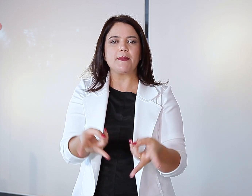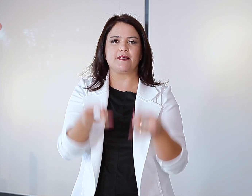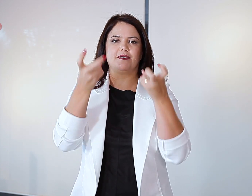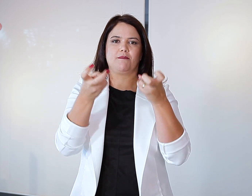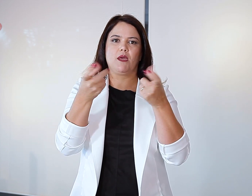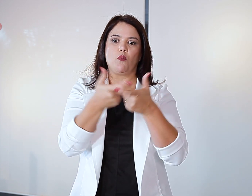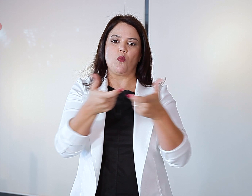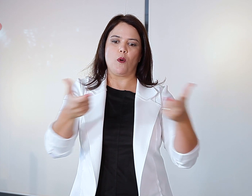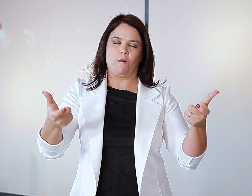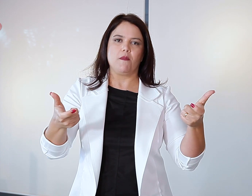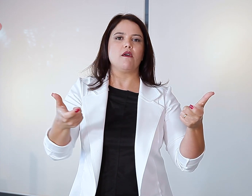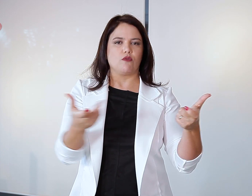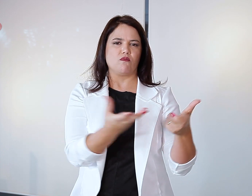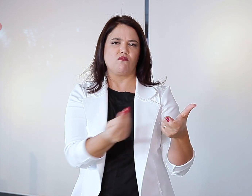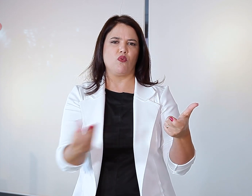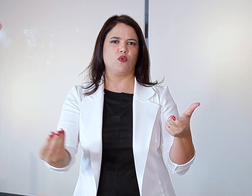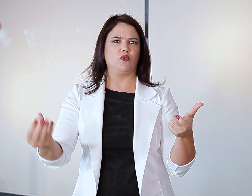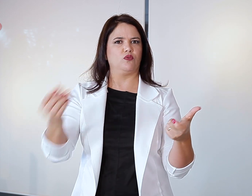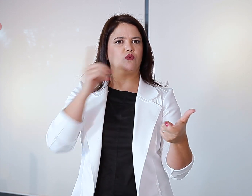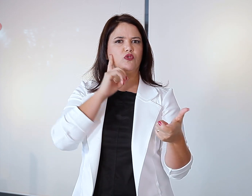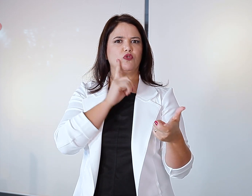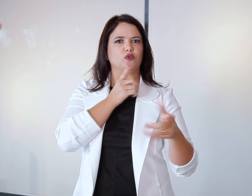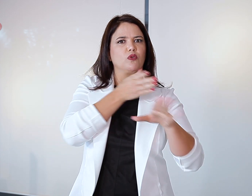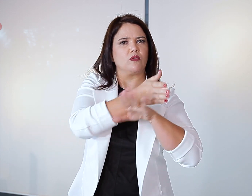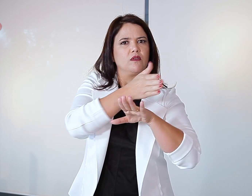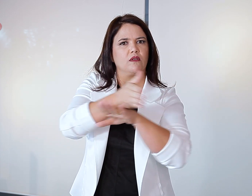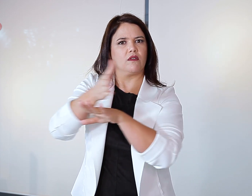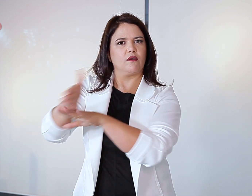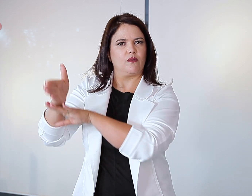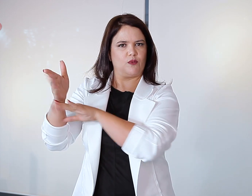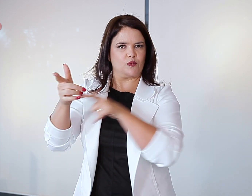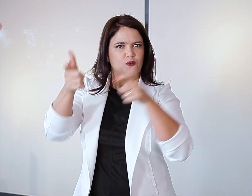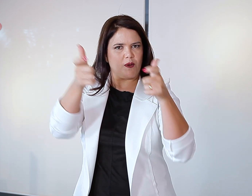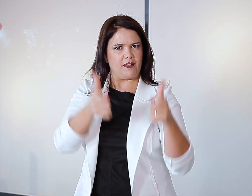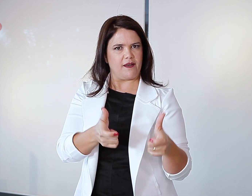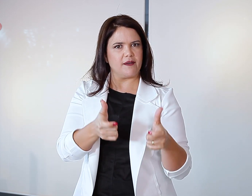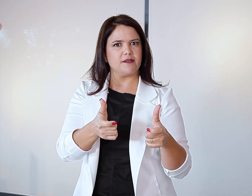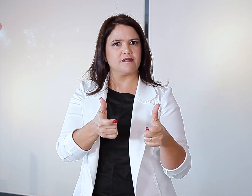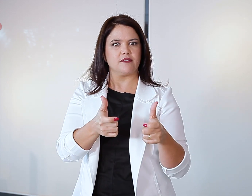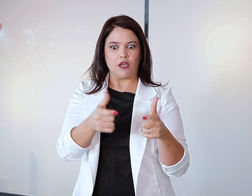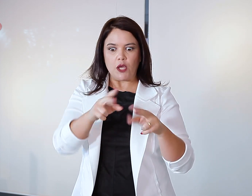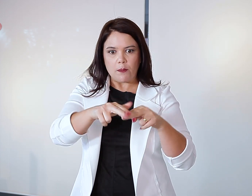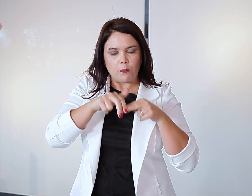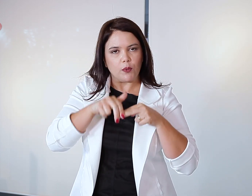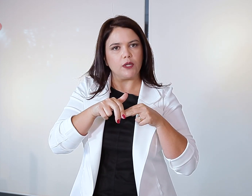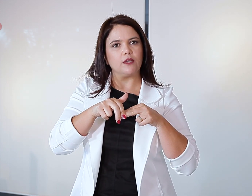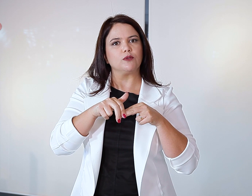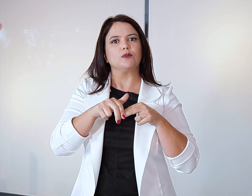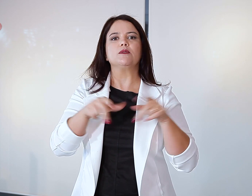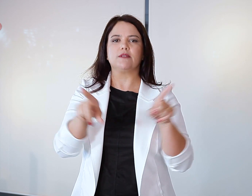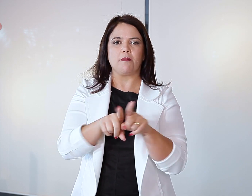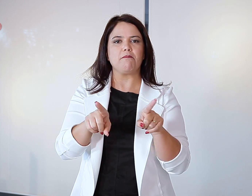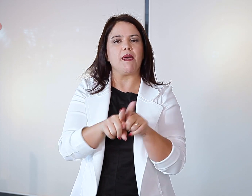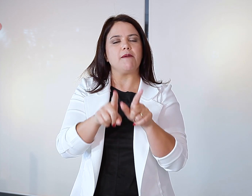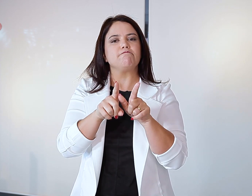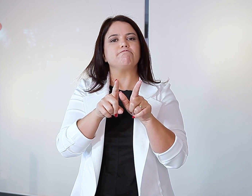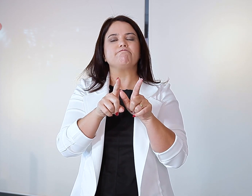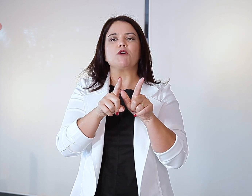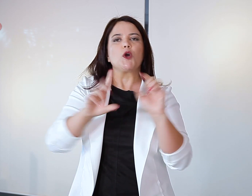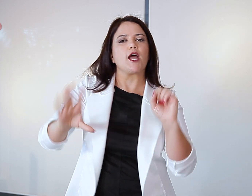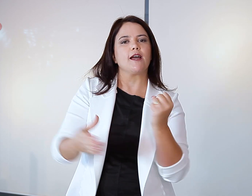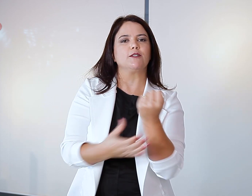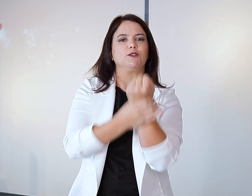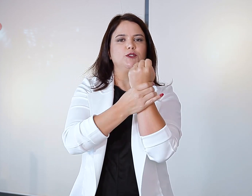seja atendido na língua, para que os locais que porventura a comunidade surda for, esteja capacitado e assim